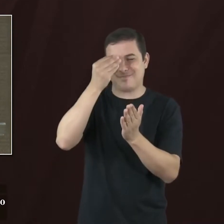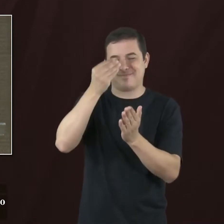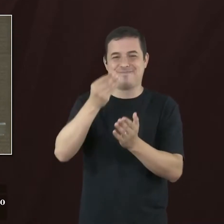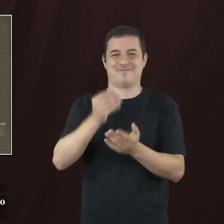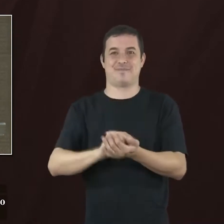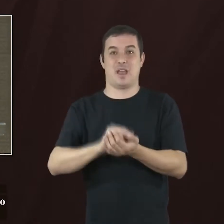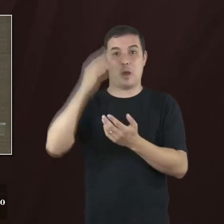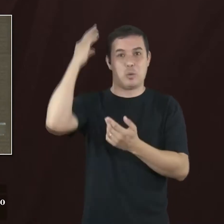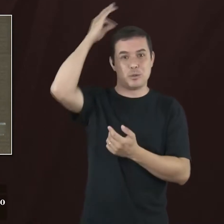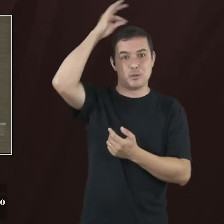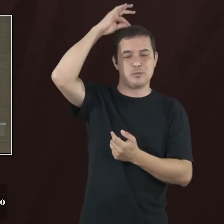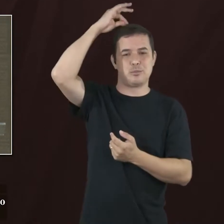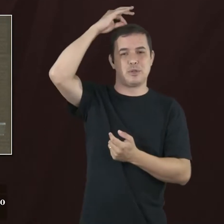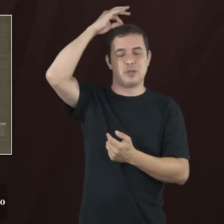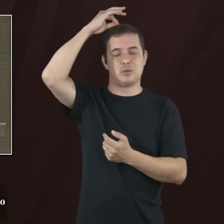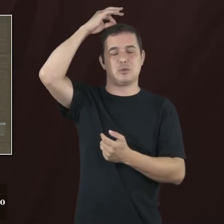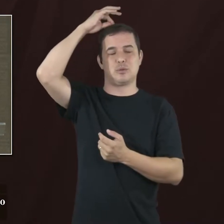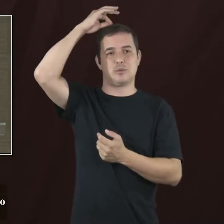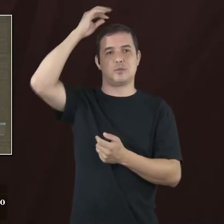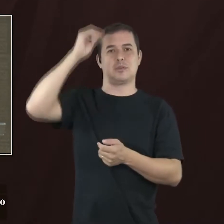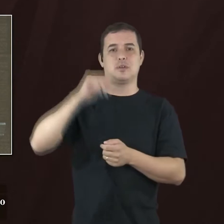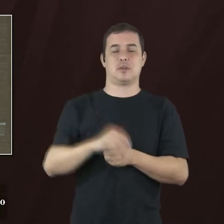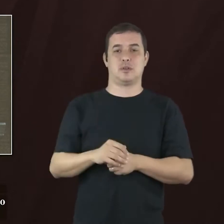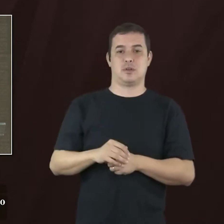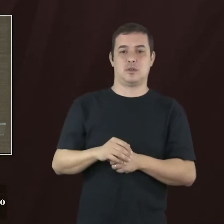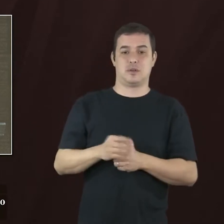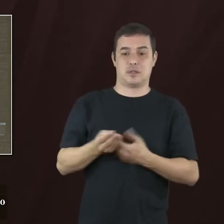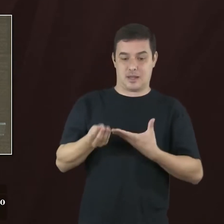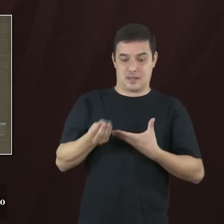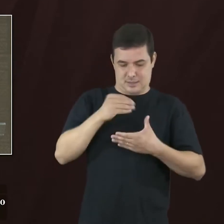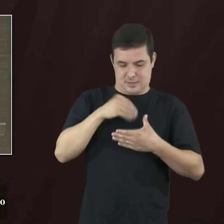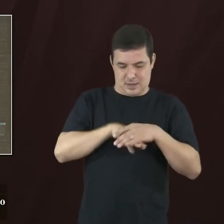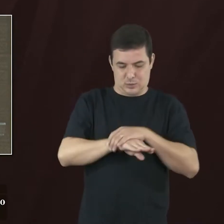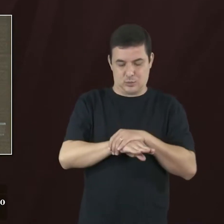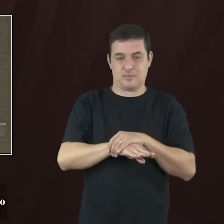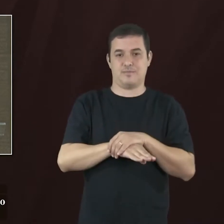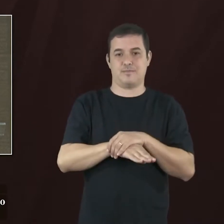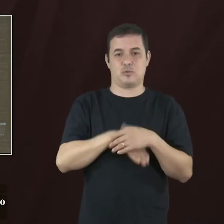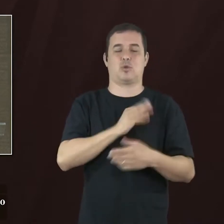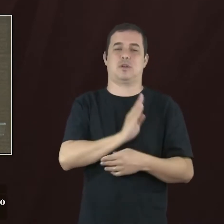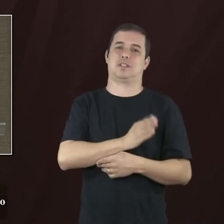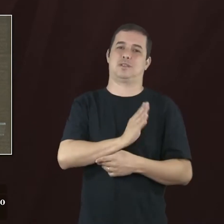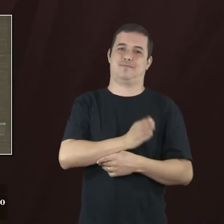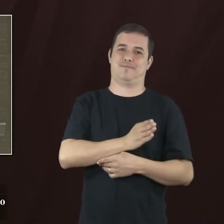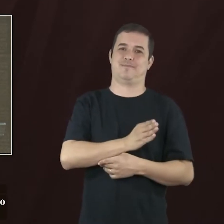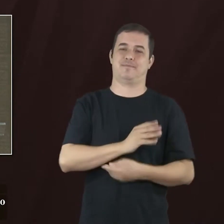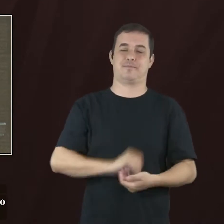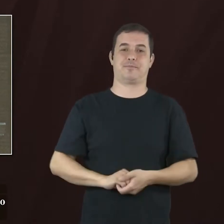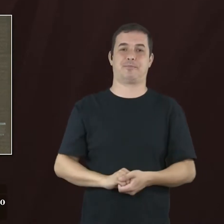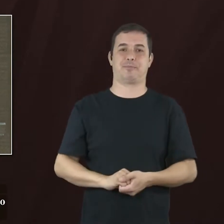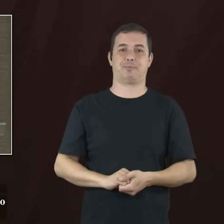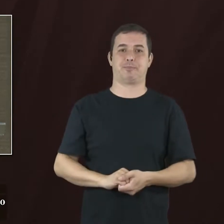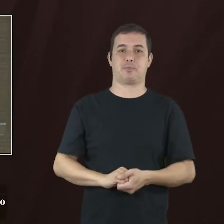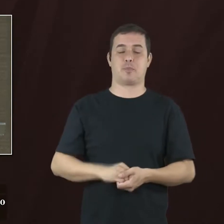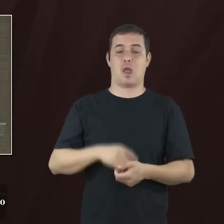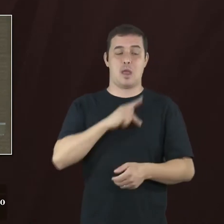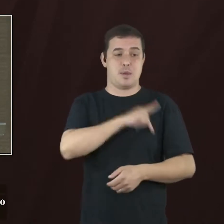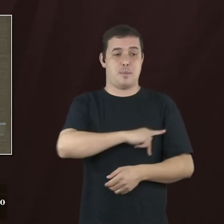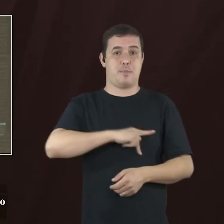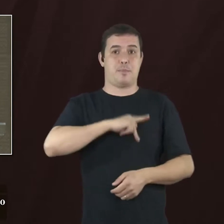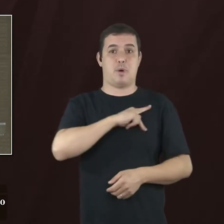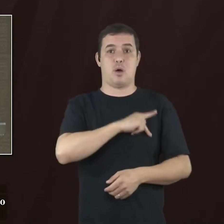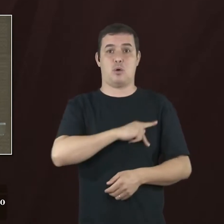mediante o Espírito Santo que habita em vós. Quer dizer, irmãos, Paulo não